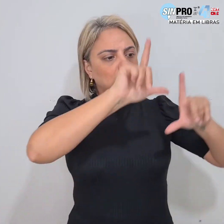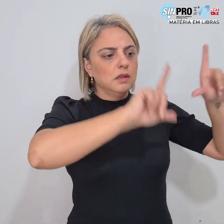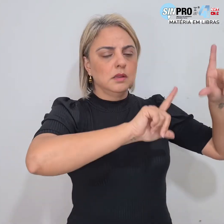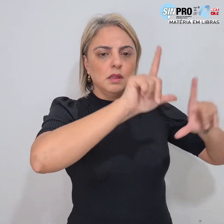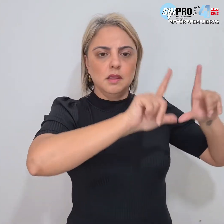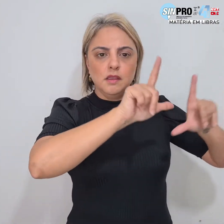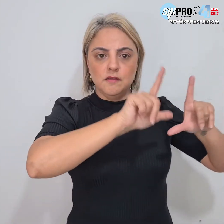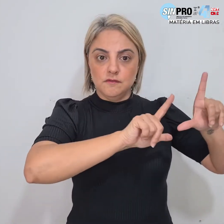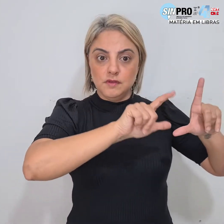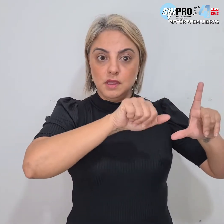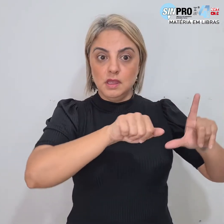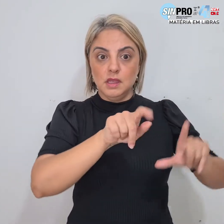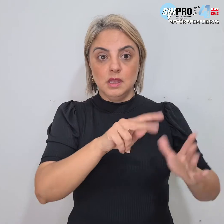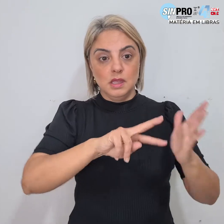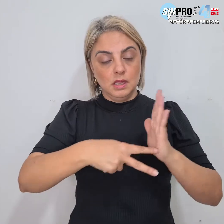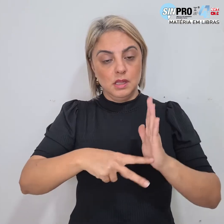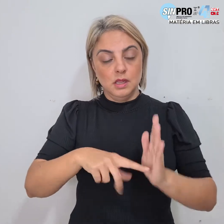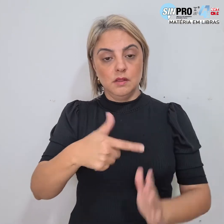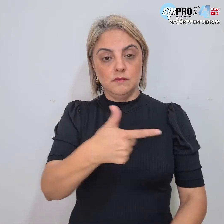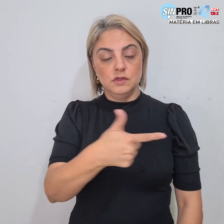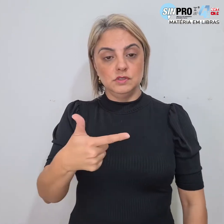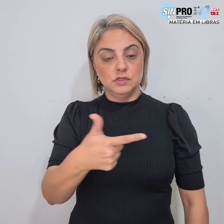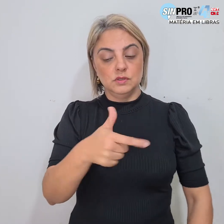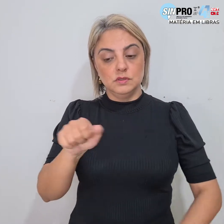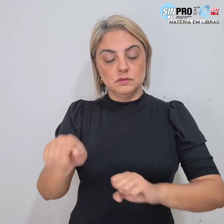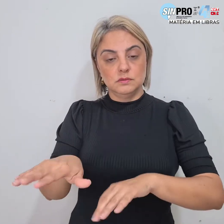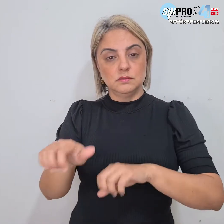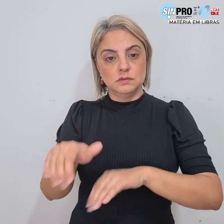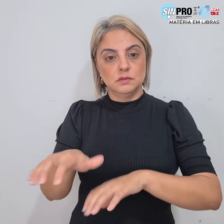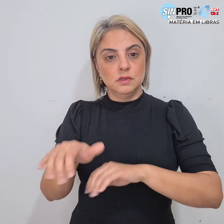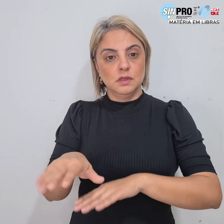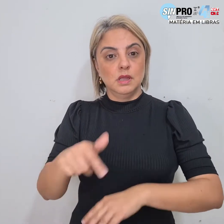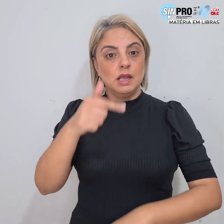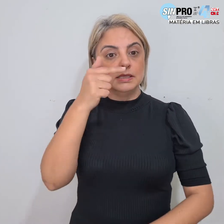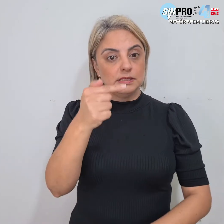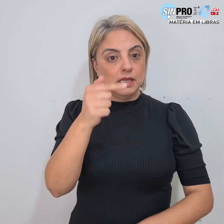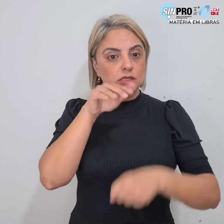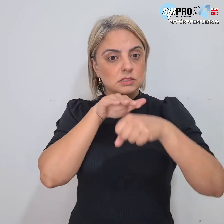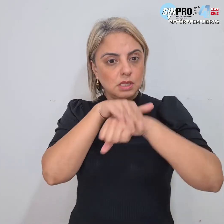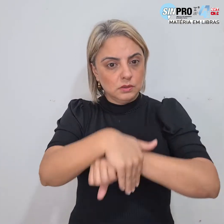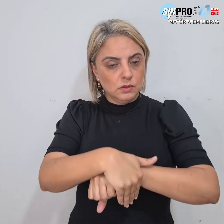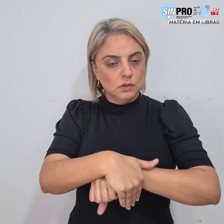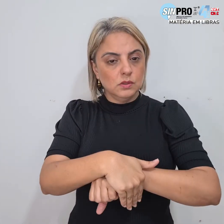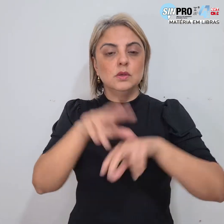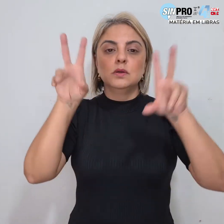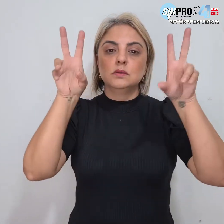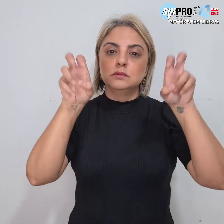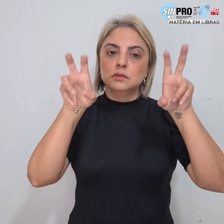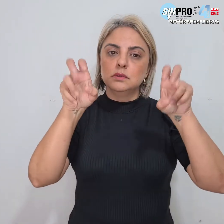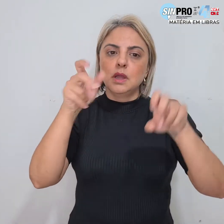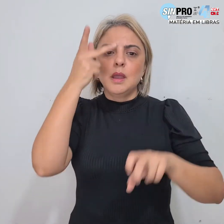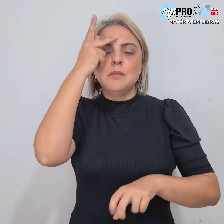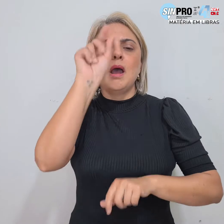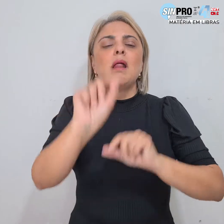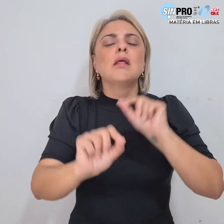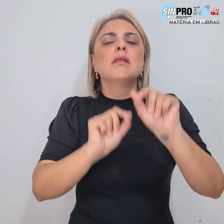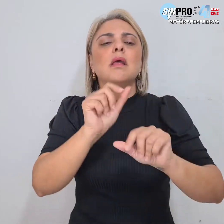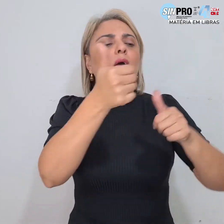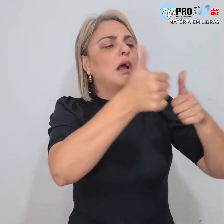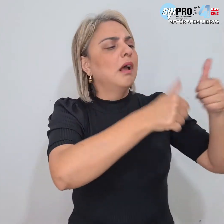TV Simpro desta terça-feira, 22 de setembro, às 7 horas da noite, o tema Para que serve a